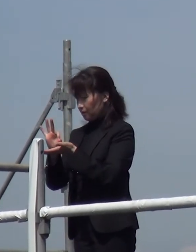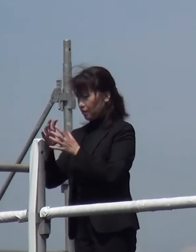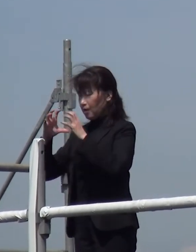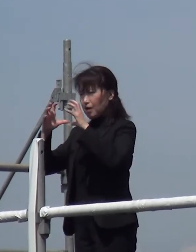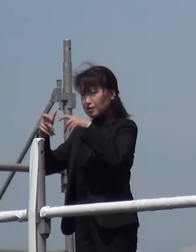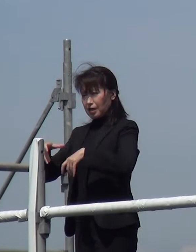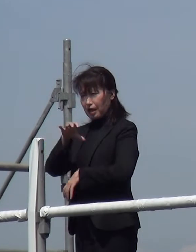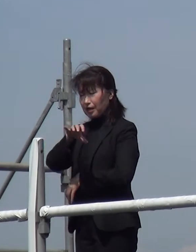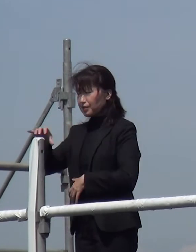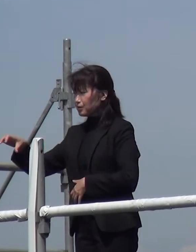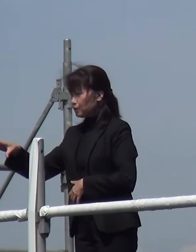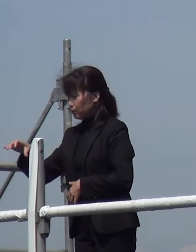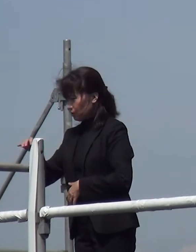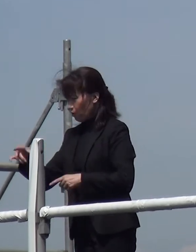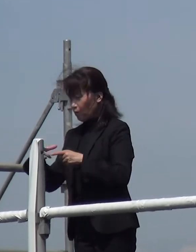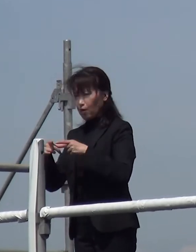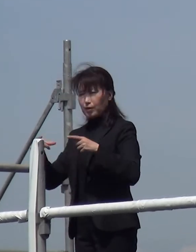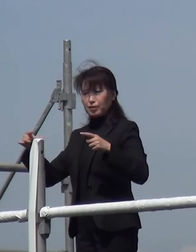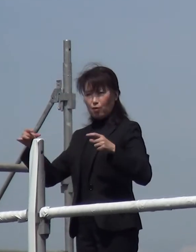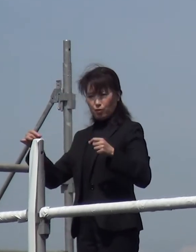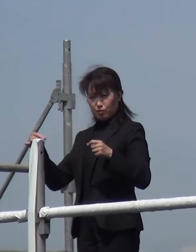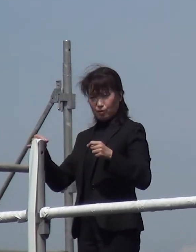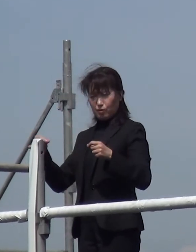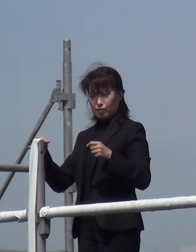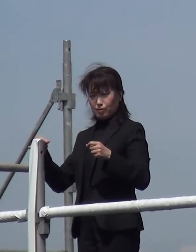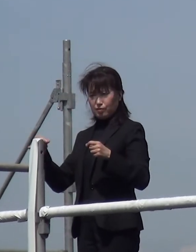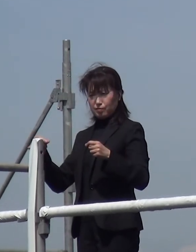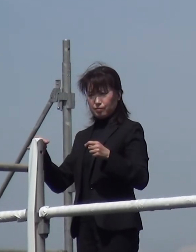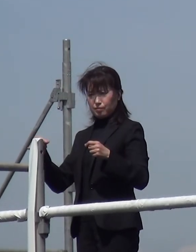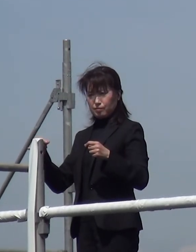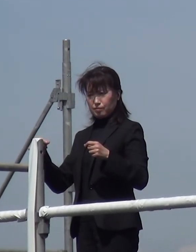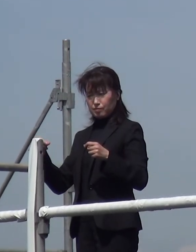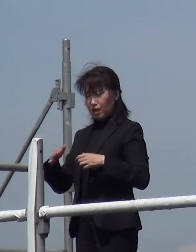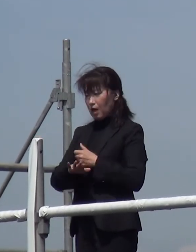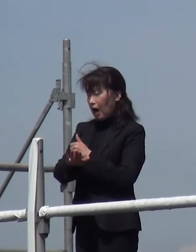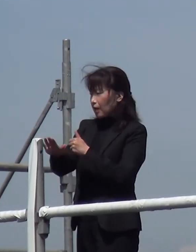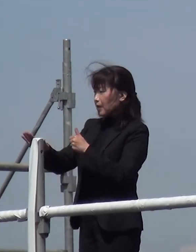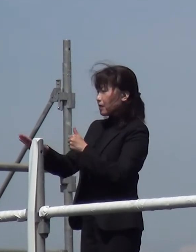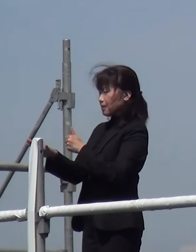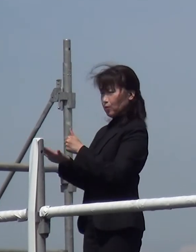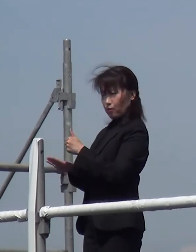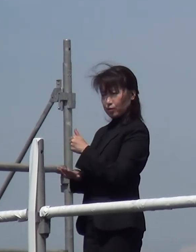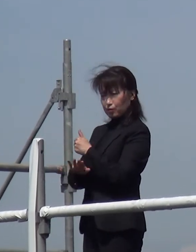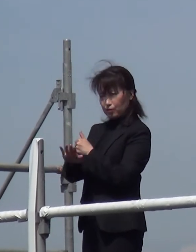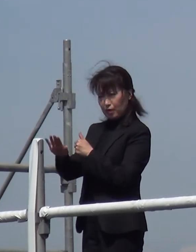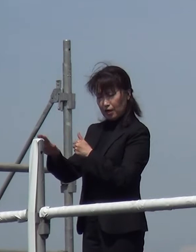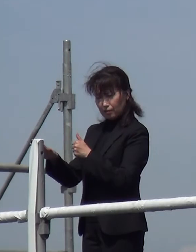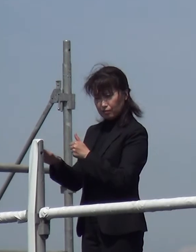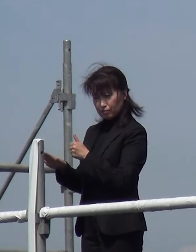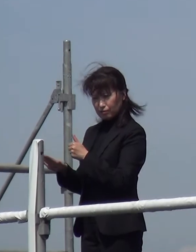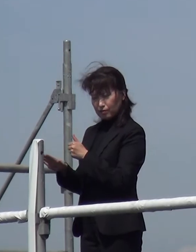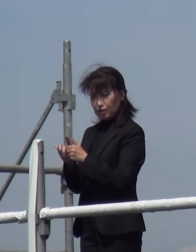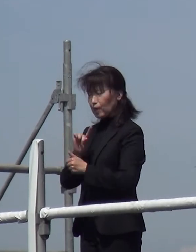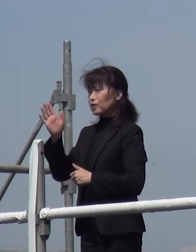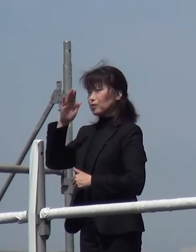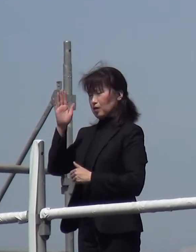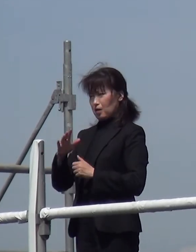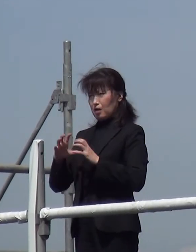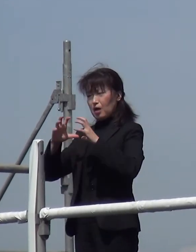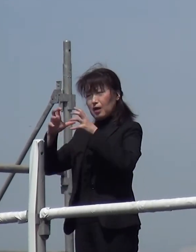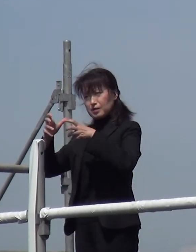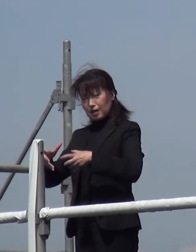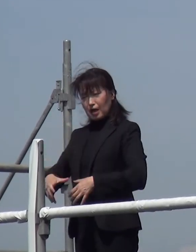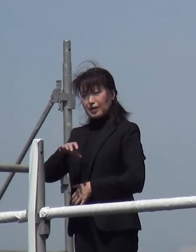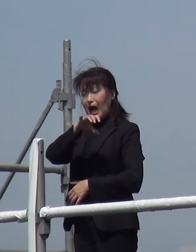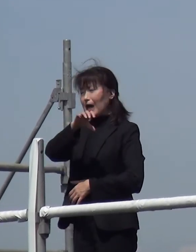界中のですね、日本のすぐそば、日本の周辺のというふうなことはもうすでに言ってない。世界の